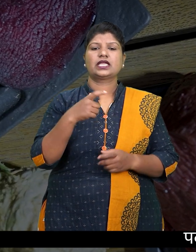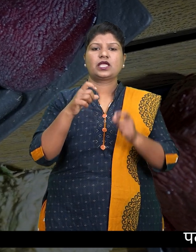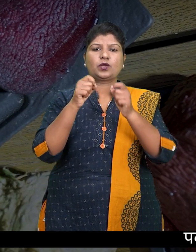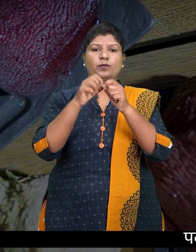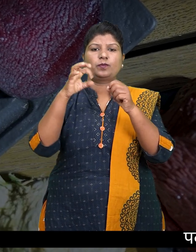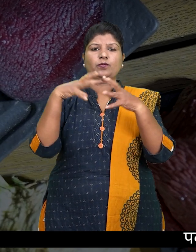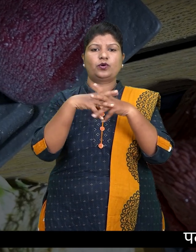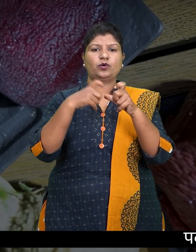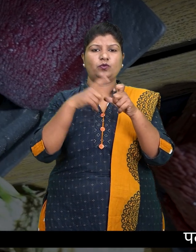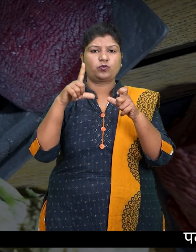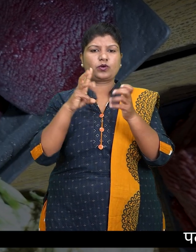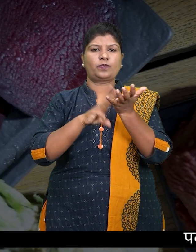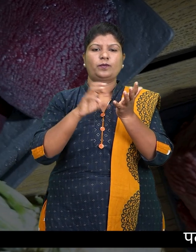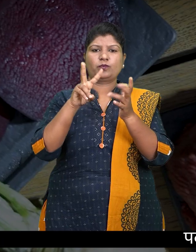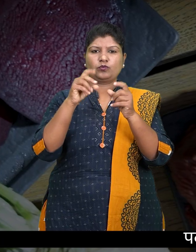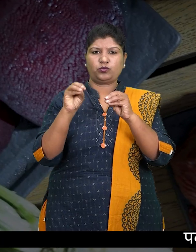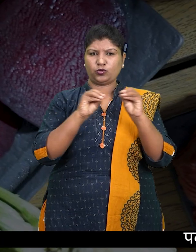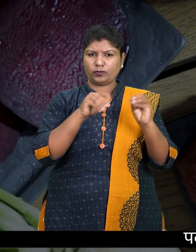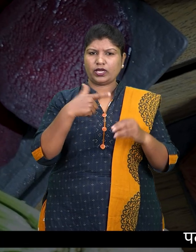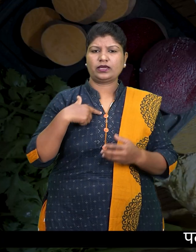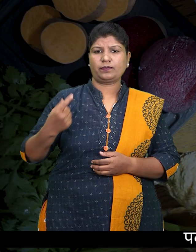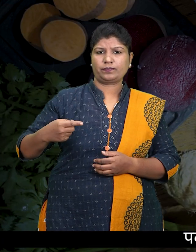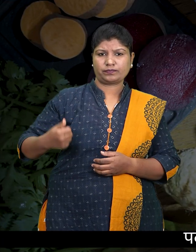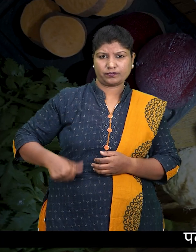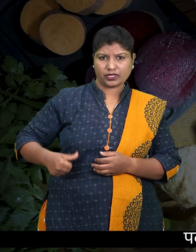पदार्थों की गति मुश्किल हो जाती है।